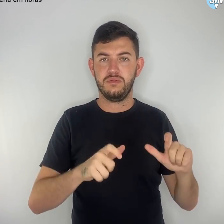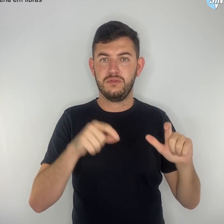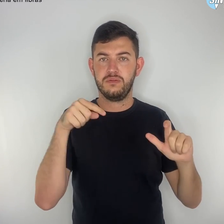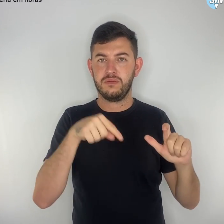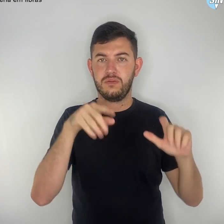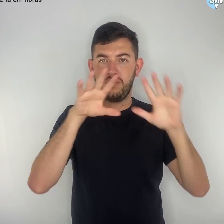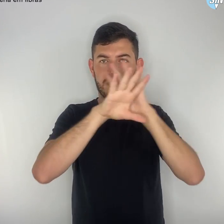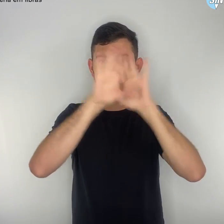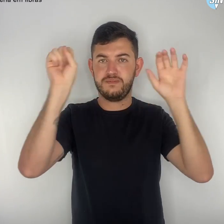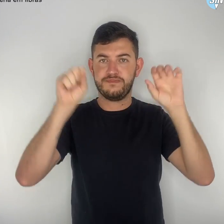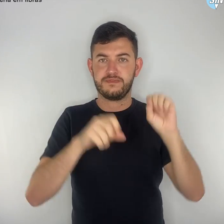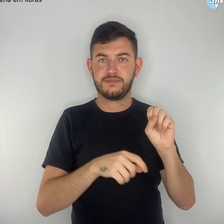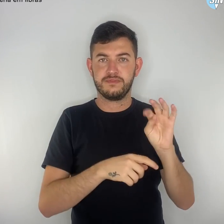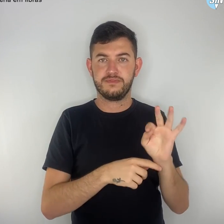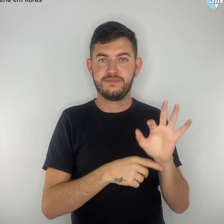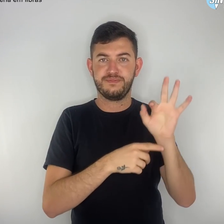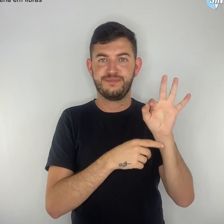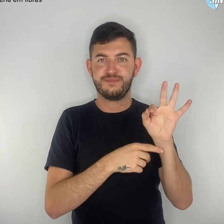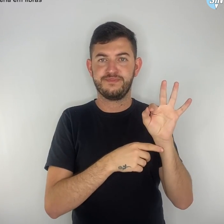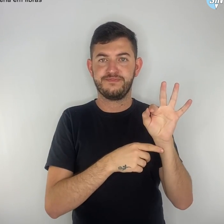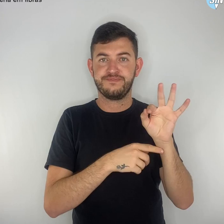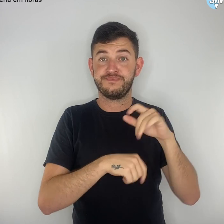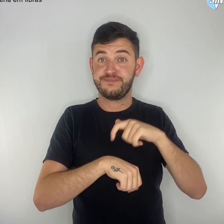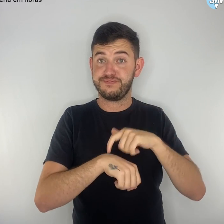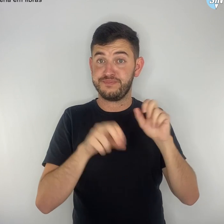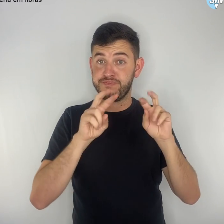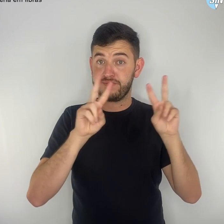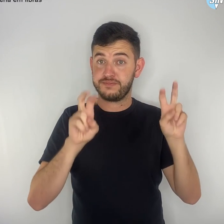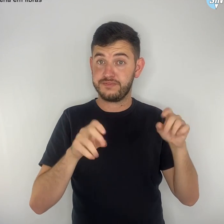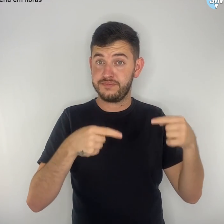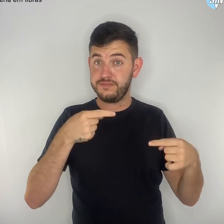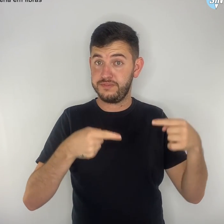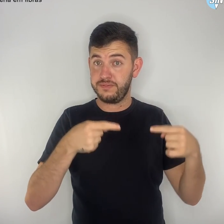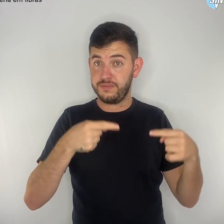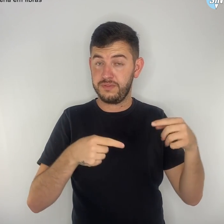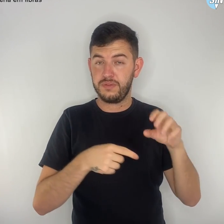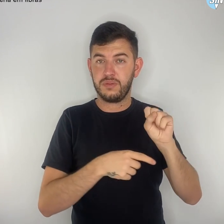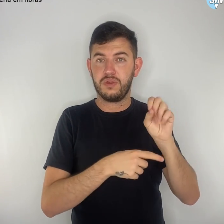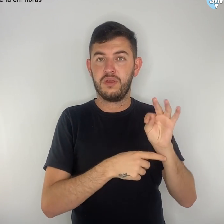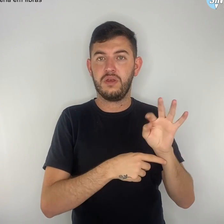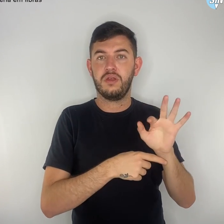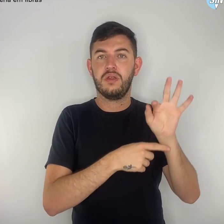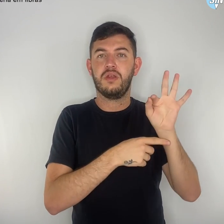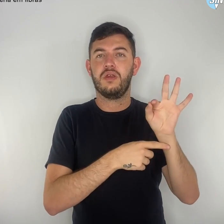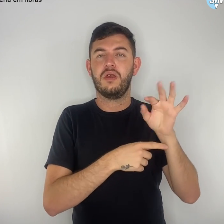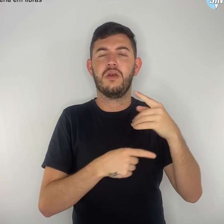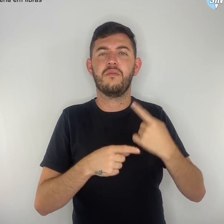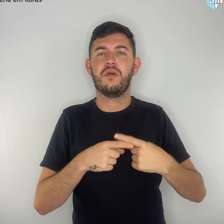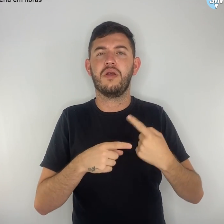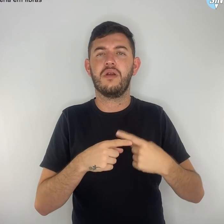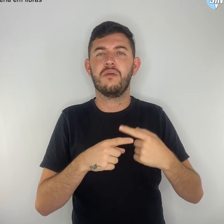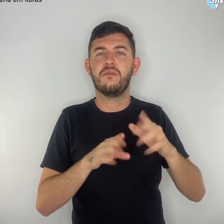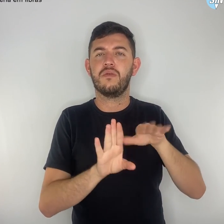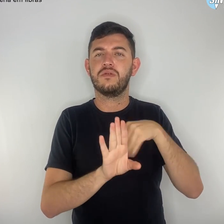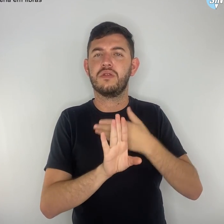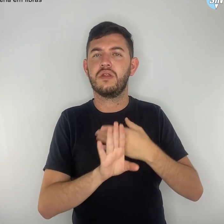de assunto chega no STF, é porque já existe muita discussão em todo o